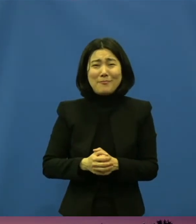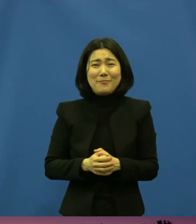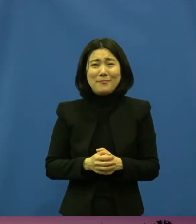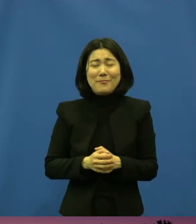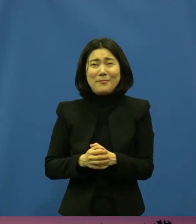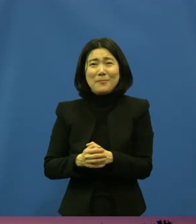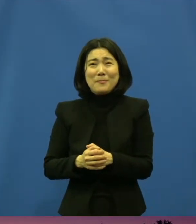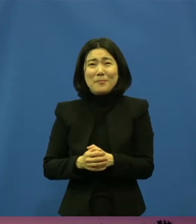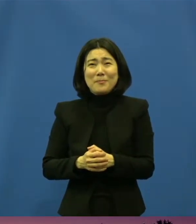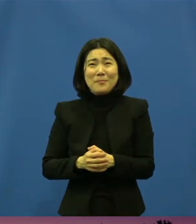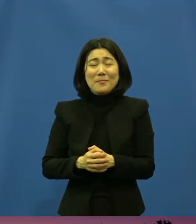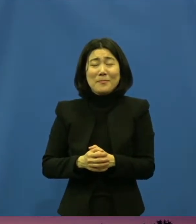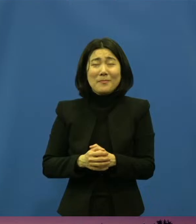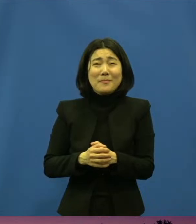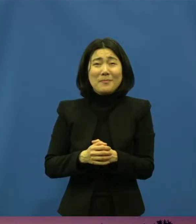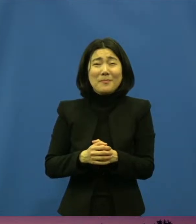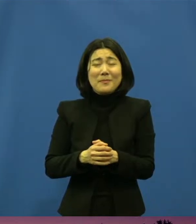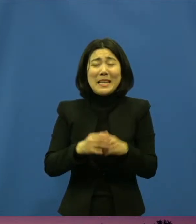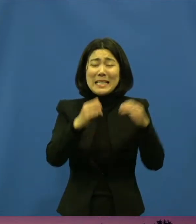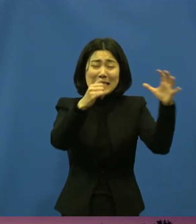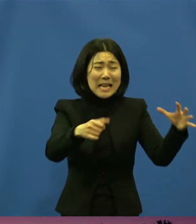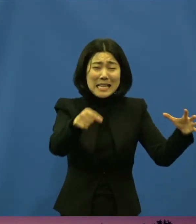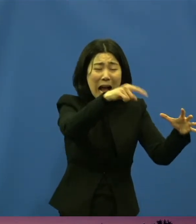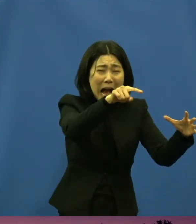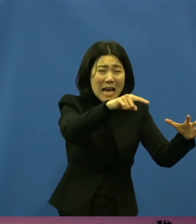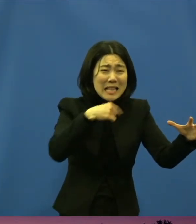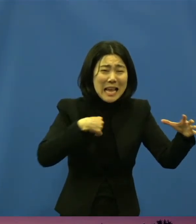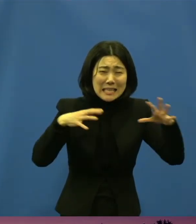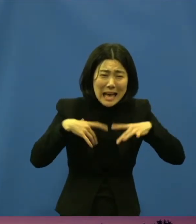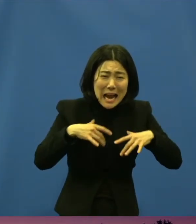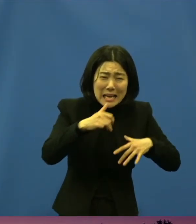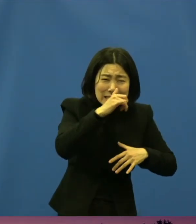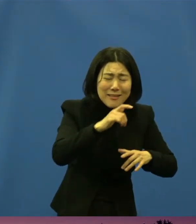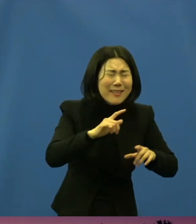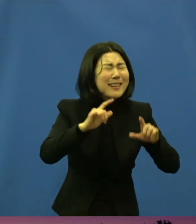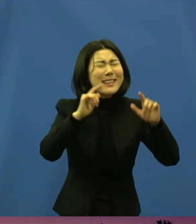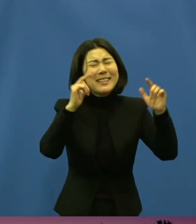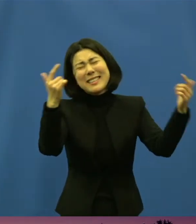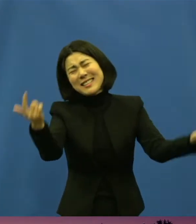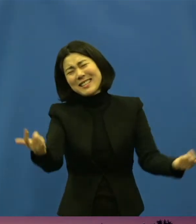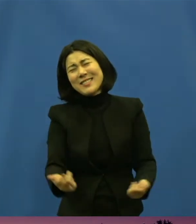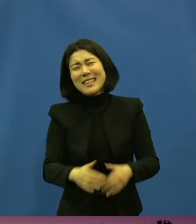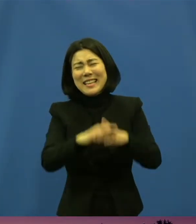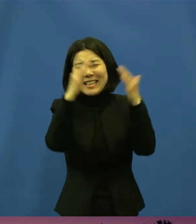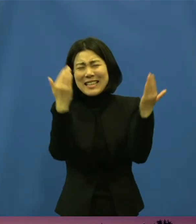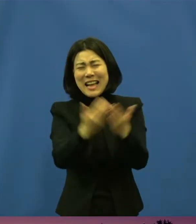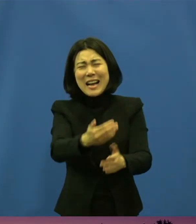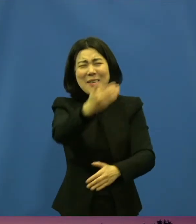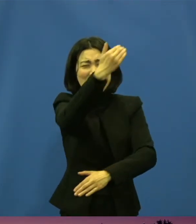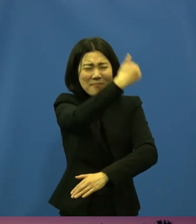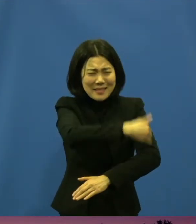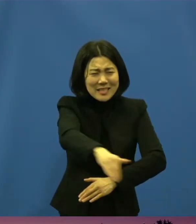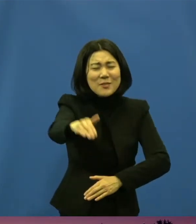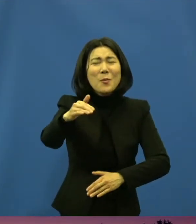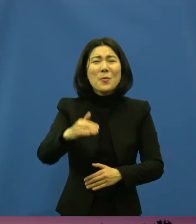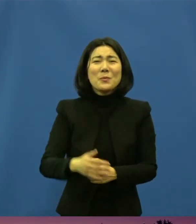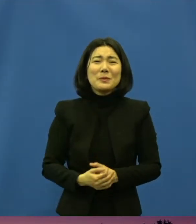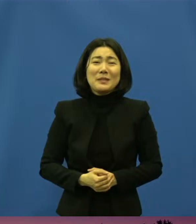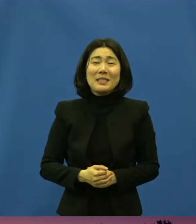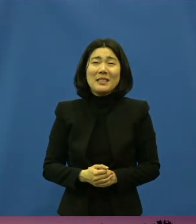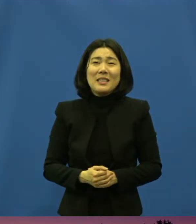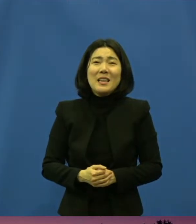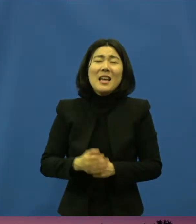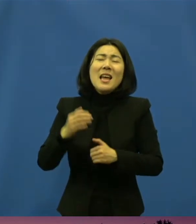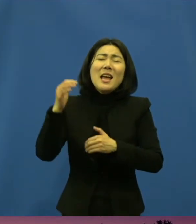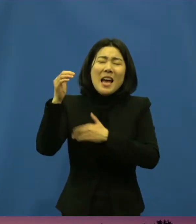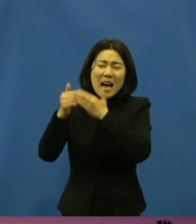찾아야 될 것은 그게 있는 것이 아니라 과감하게 끊고 지금 우리가 바라보아야 할 것은 하나님의 뜻을 행하는